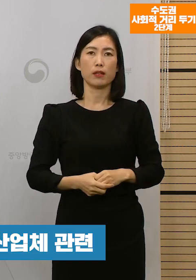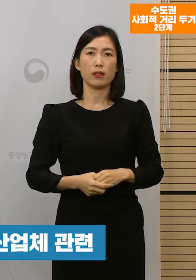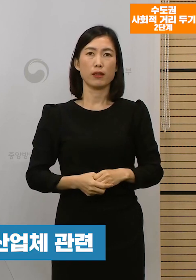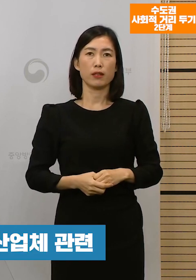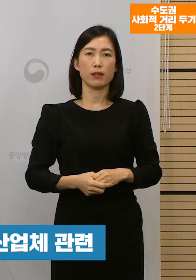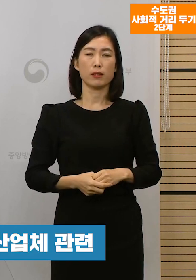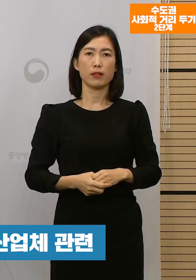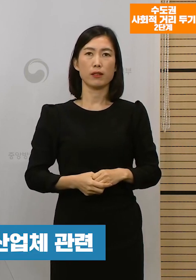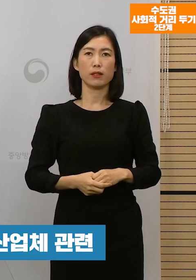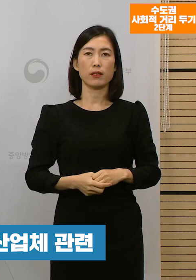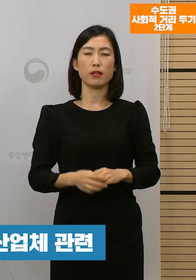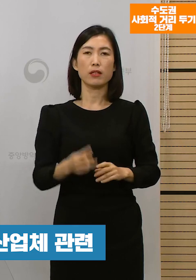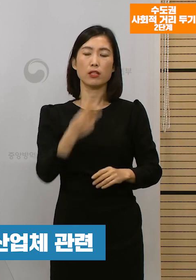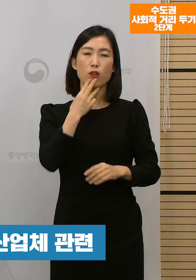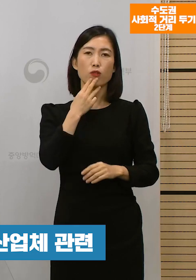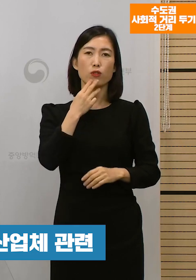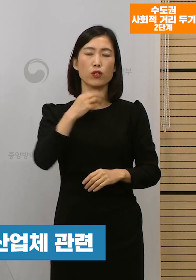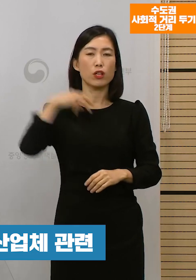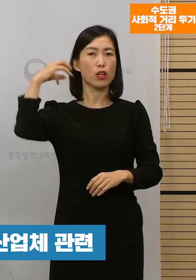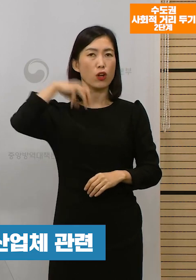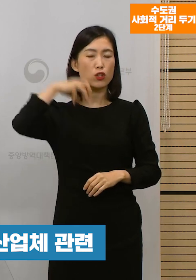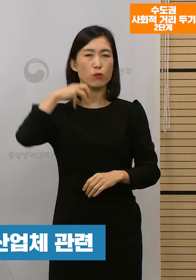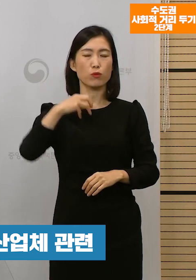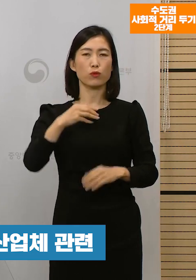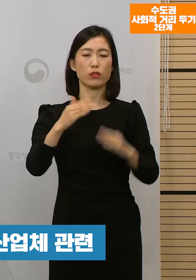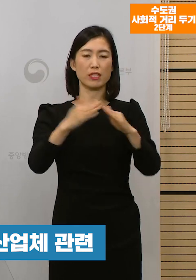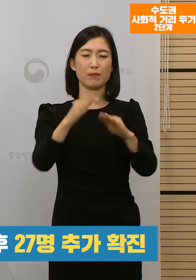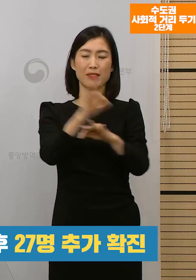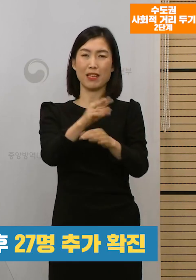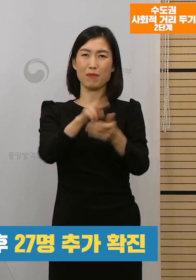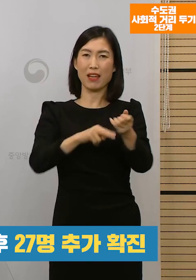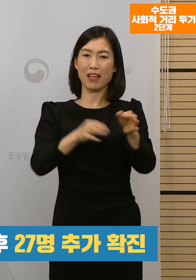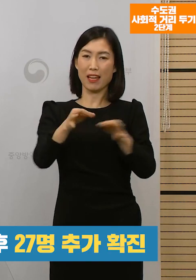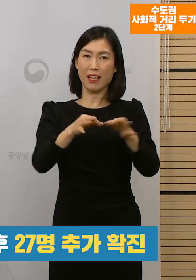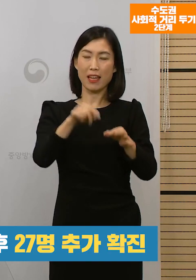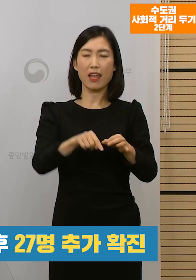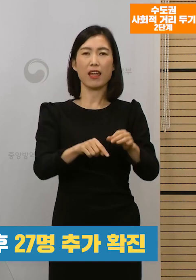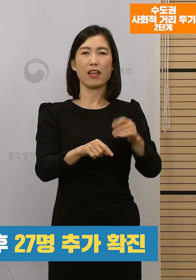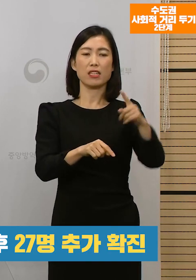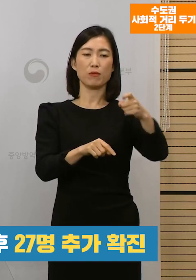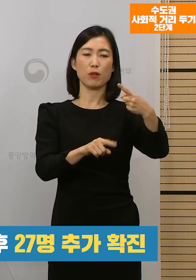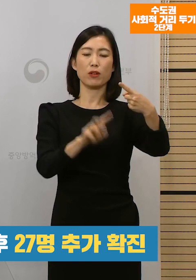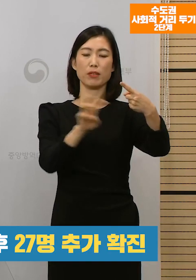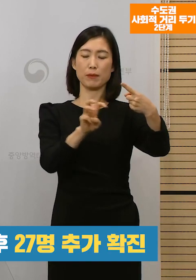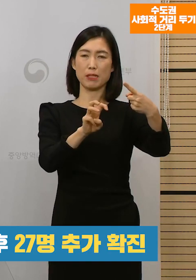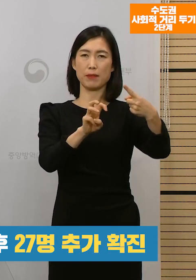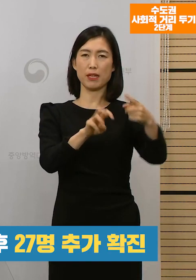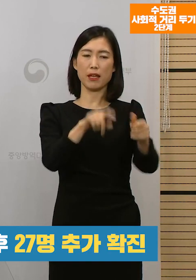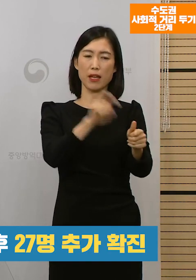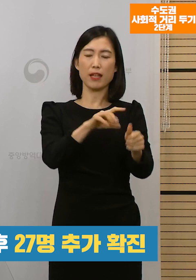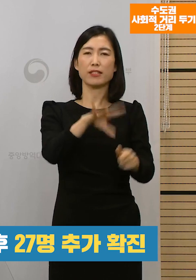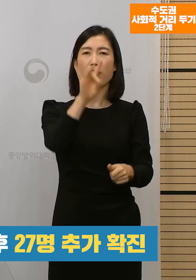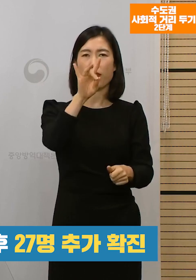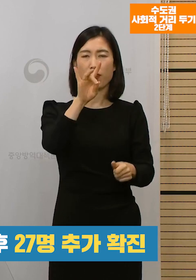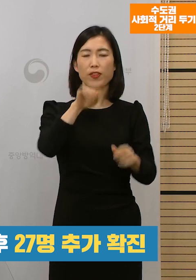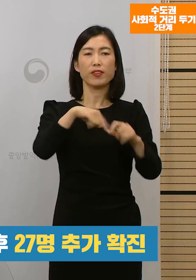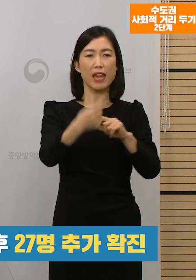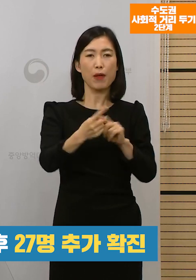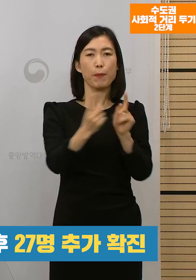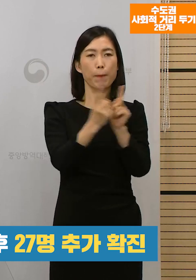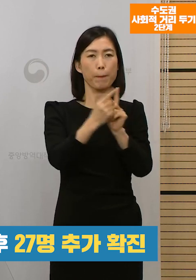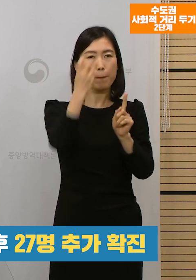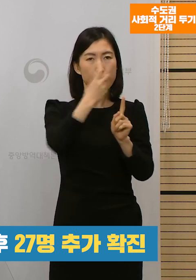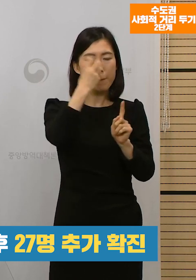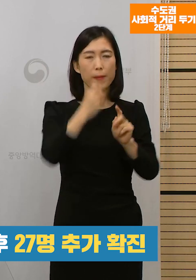확진되었습니다. 서울 영등포구 부동산업체와 관련하여 11월 30일에 첫 확진자가 발생했고 그 이후 조사